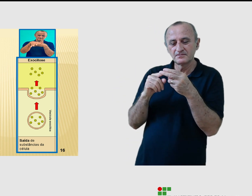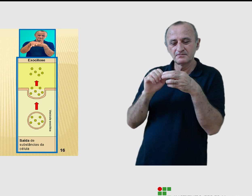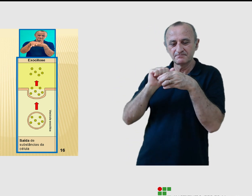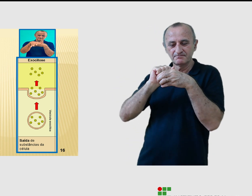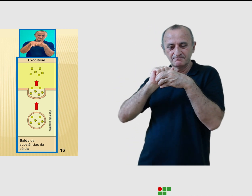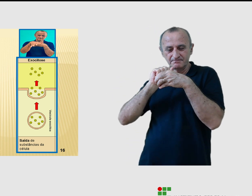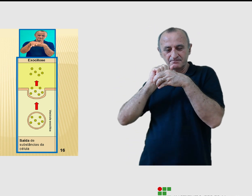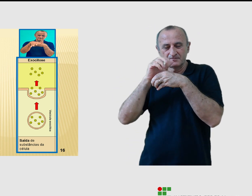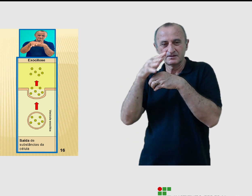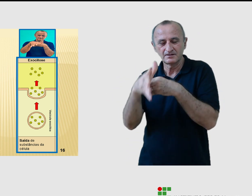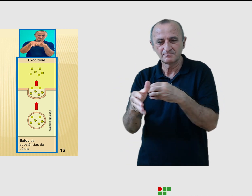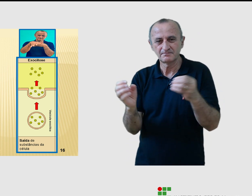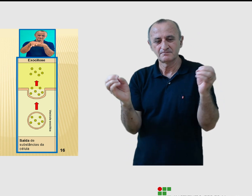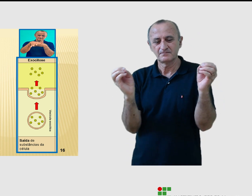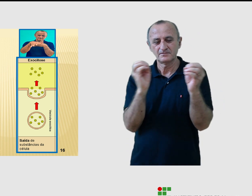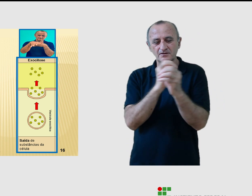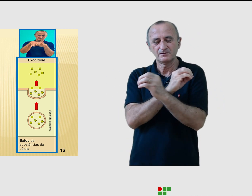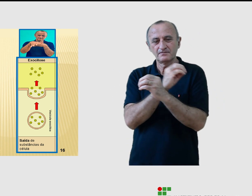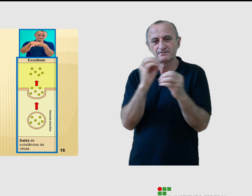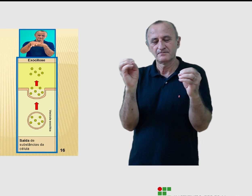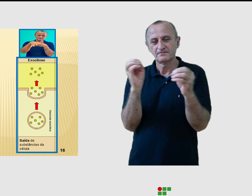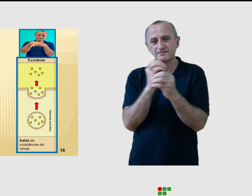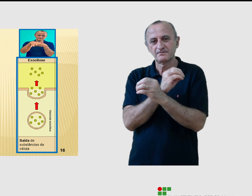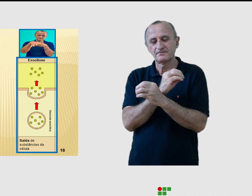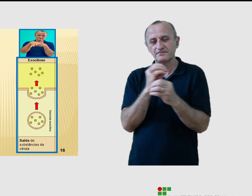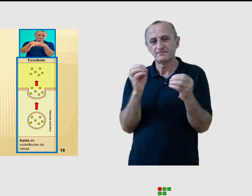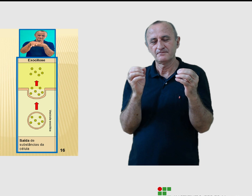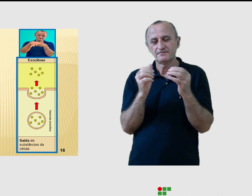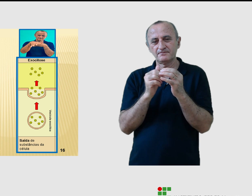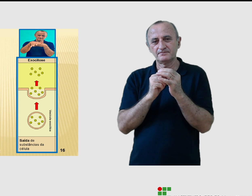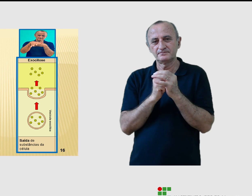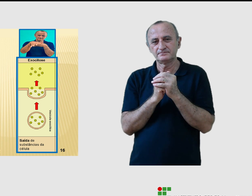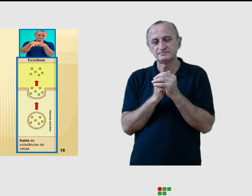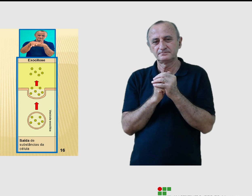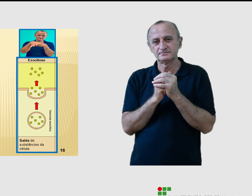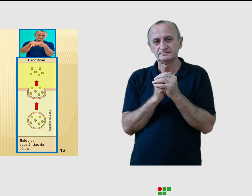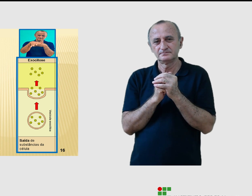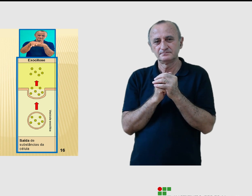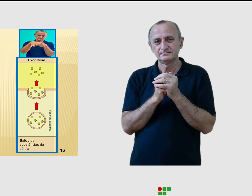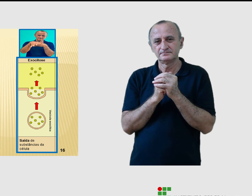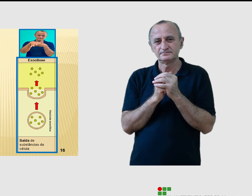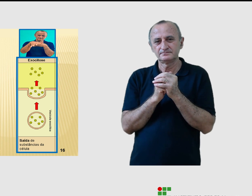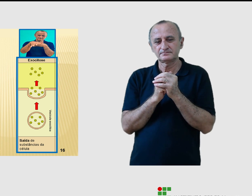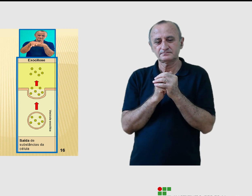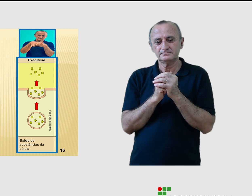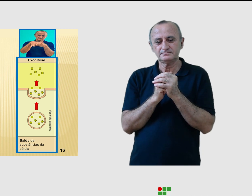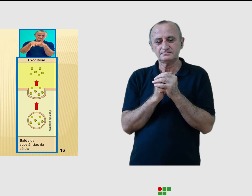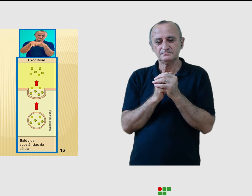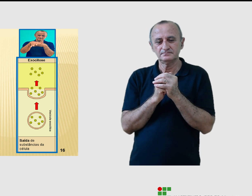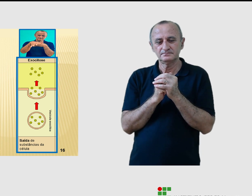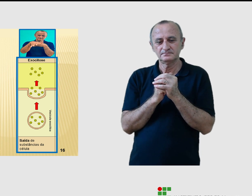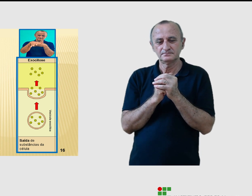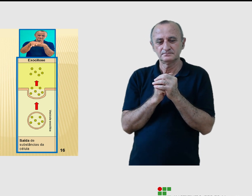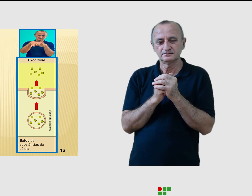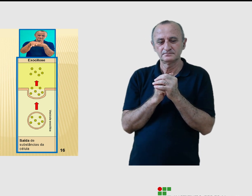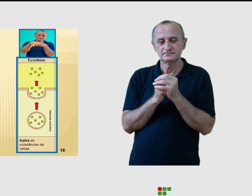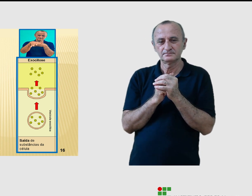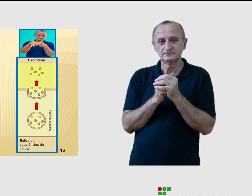a endocitose e a exocitose.